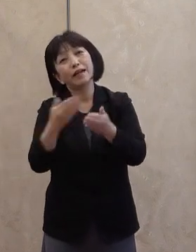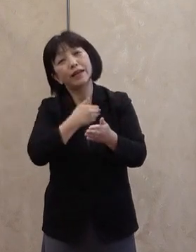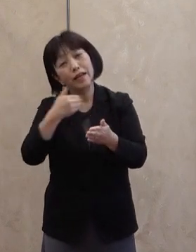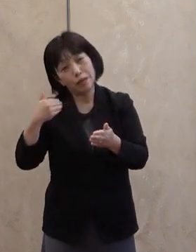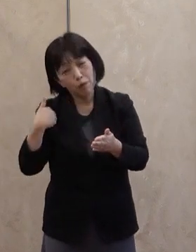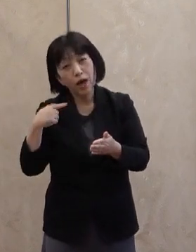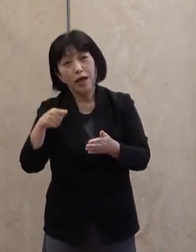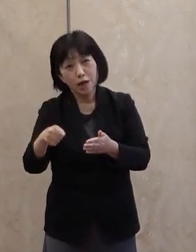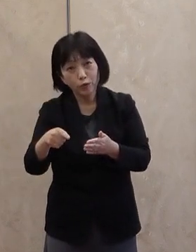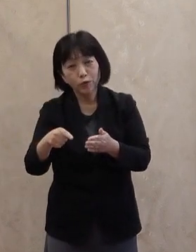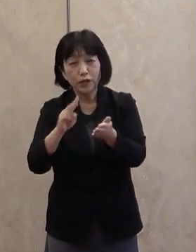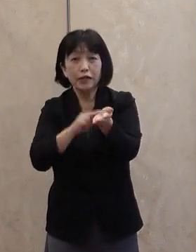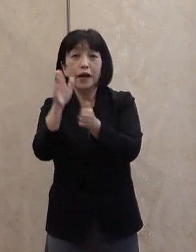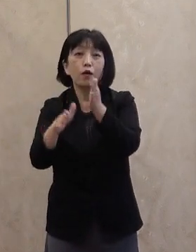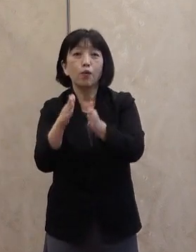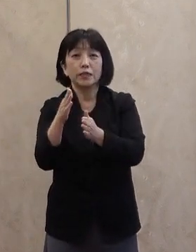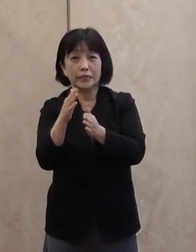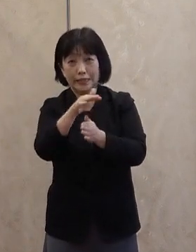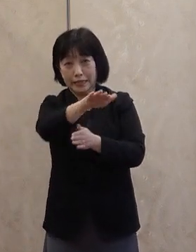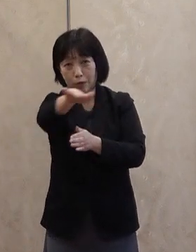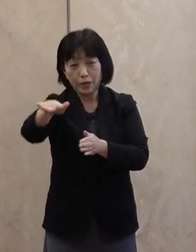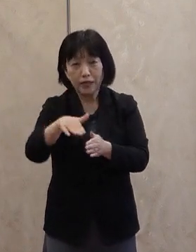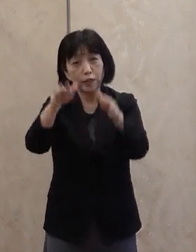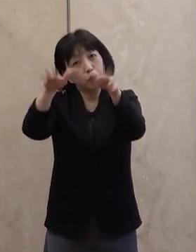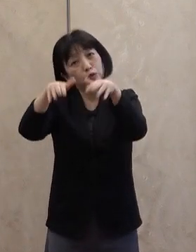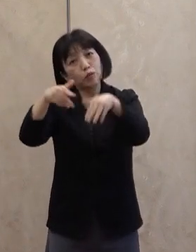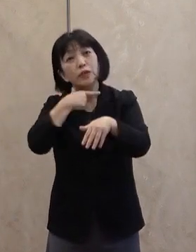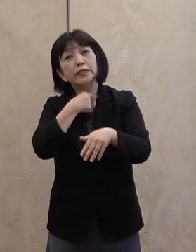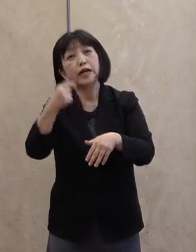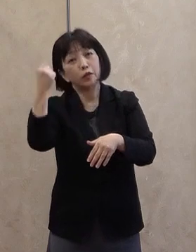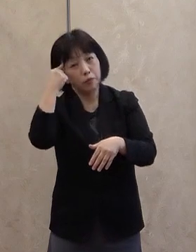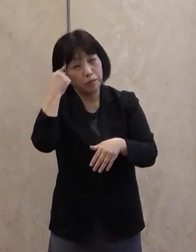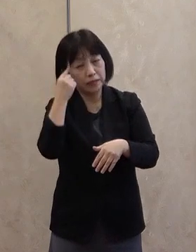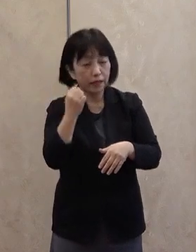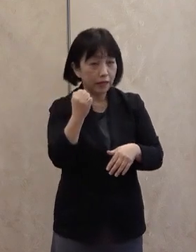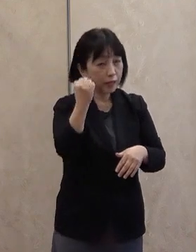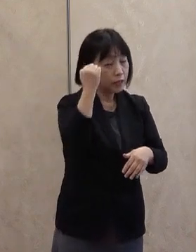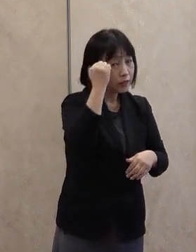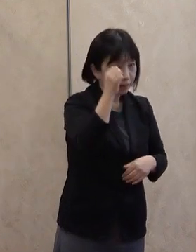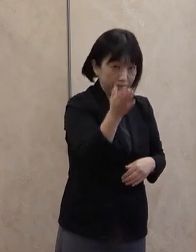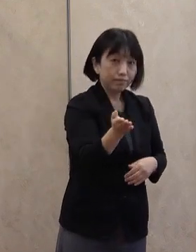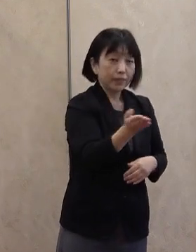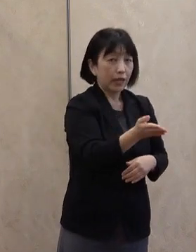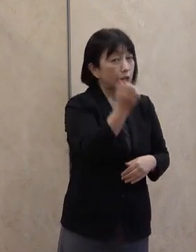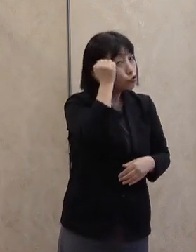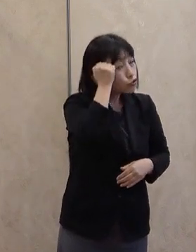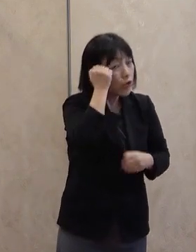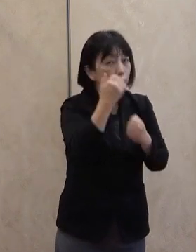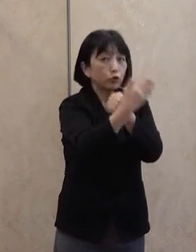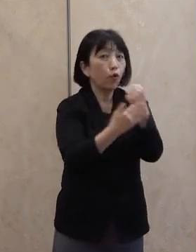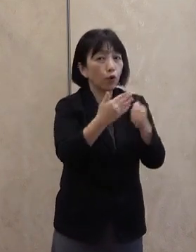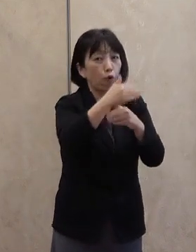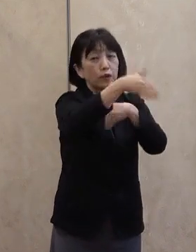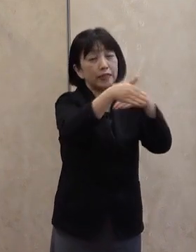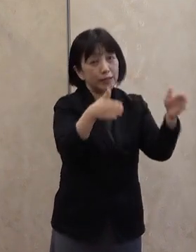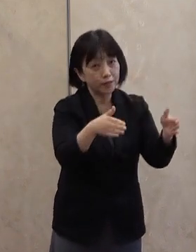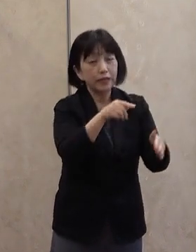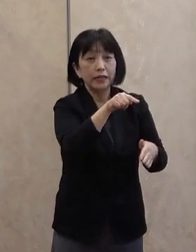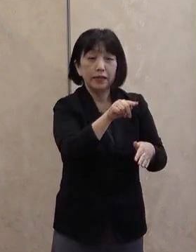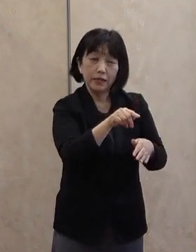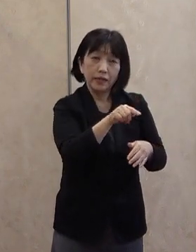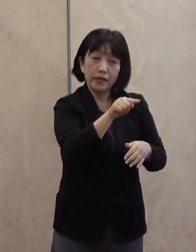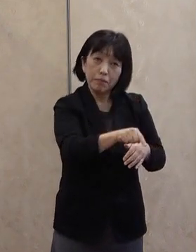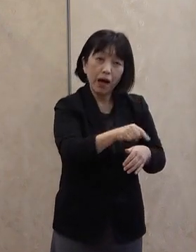護師さんの募集を行います。また宿泊療養施設、今これ2500室確保していますが、さらにここから拡大を